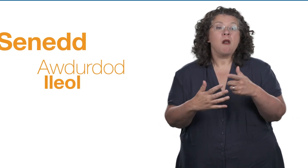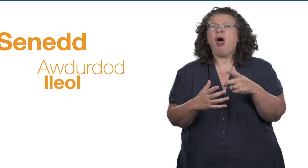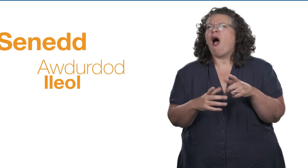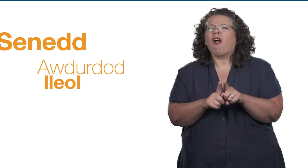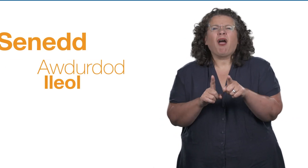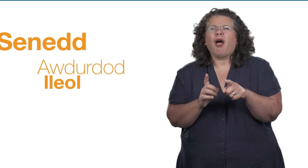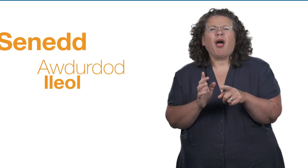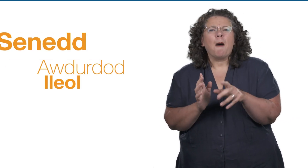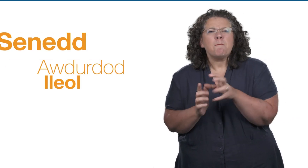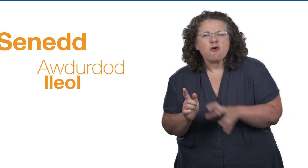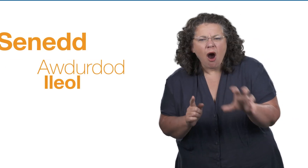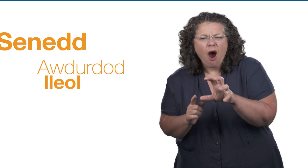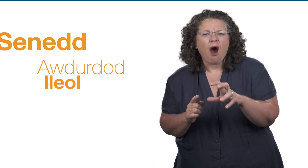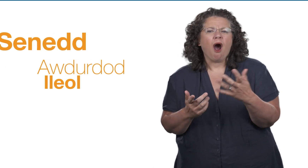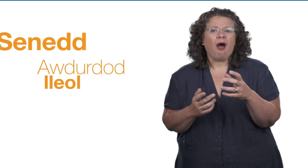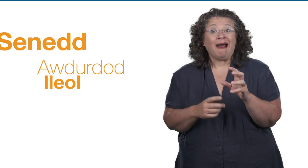cyngor bwrdeistref, sir neu ddinas,